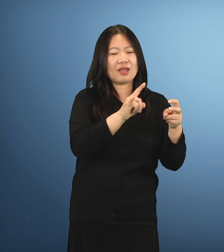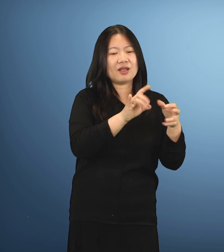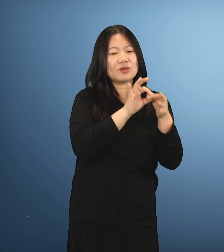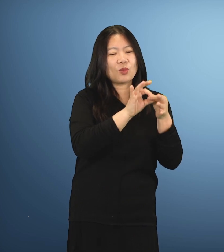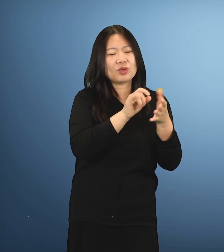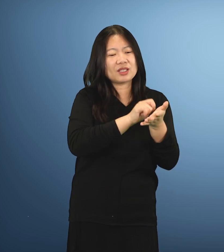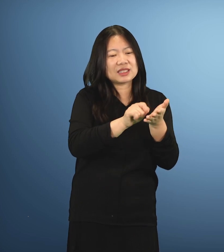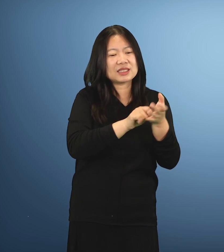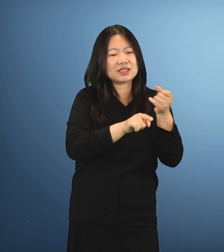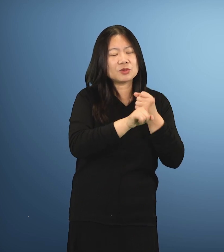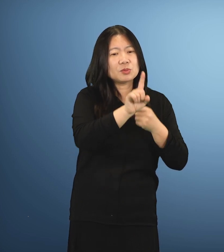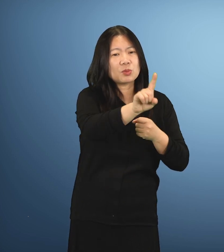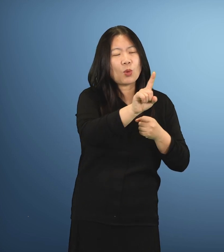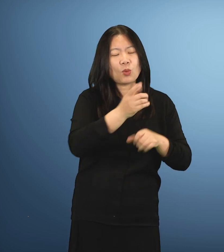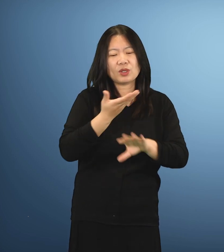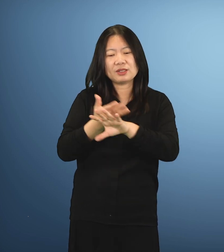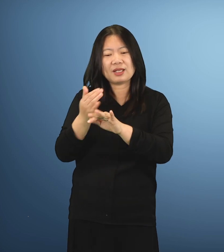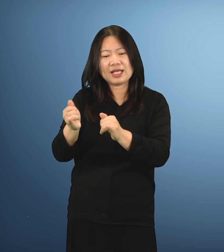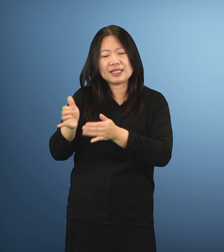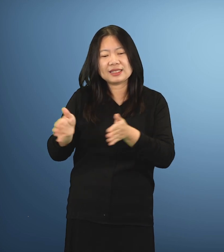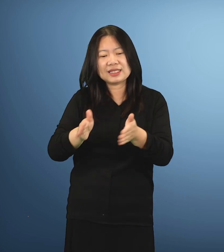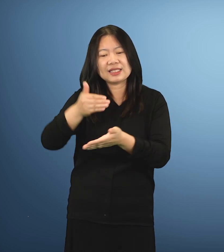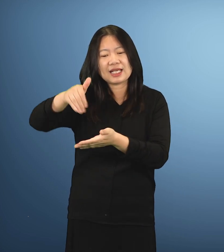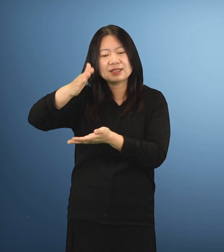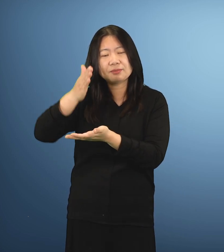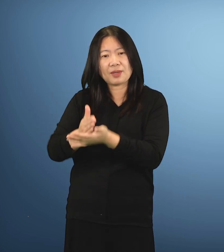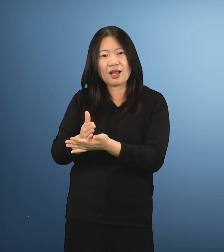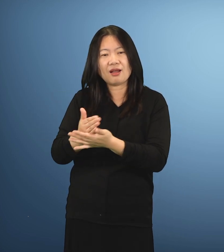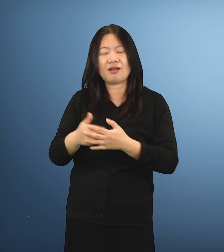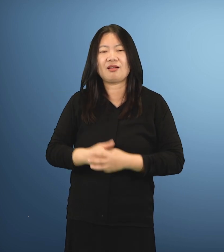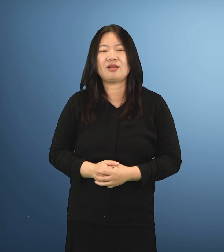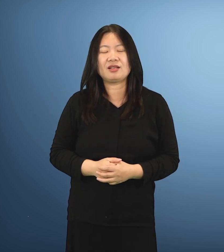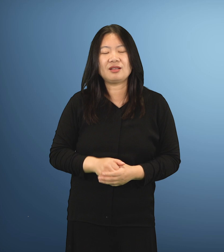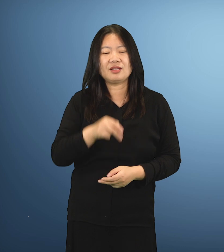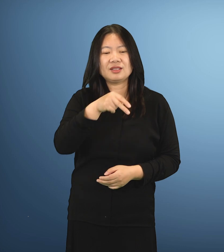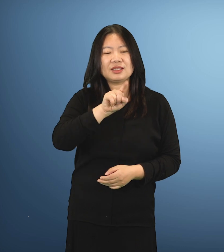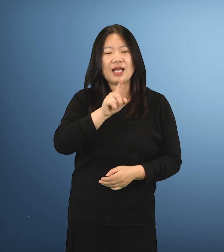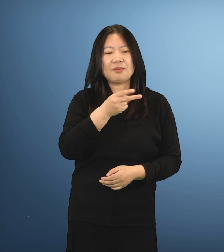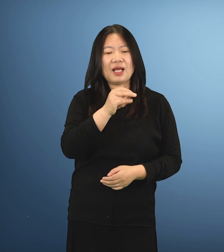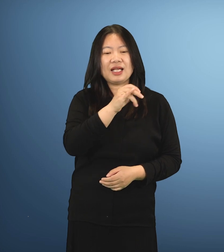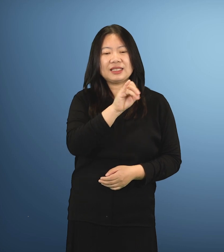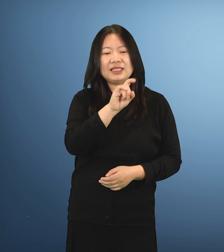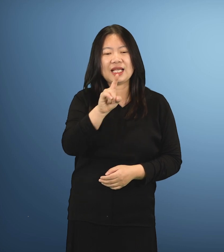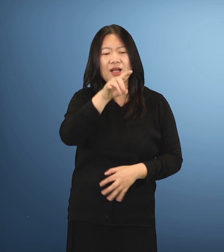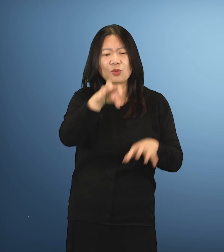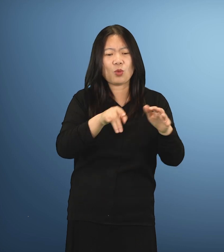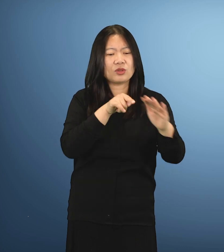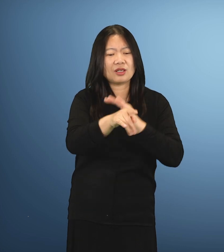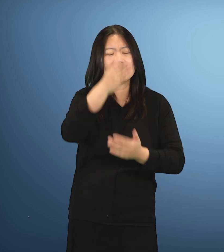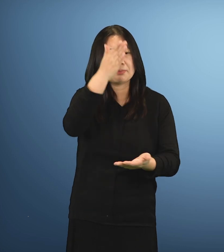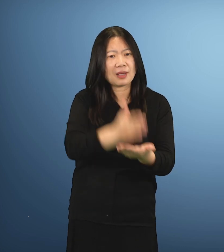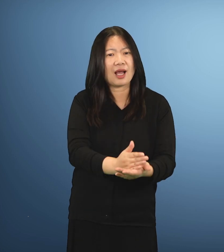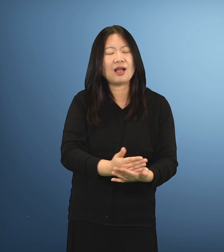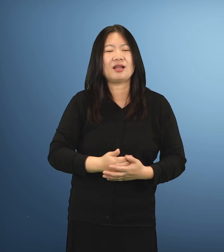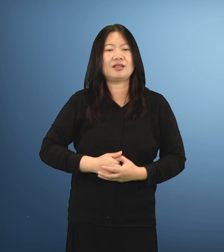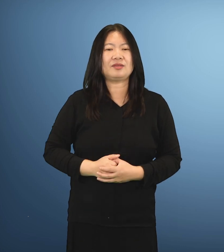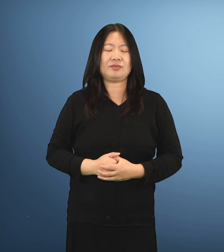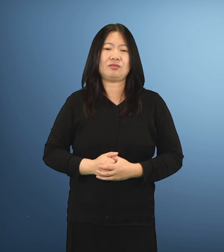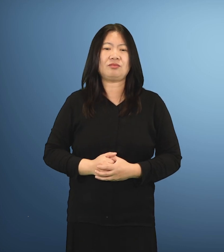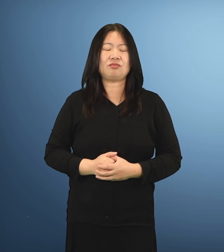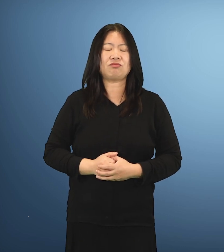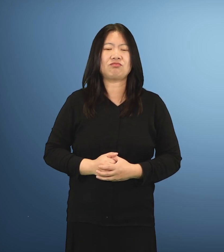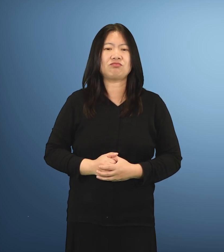했을까? 이방인의 길로도 가지 말고 사마리아인의 고을에도 들어가지 말고 이렇게 돼